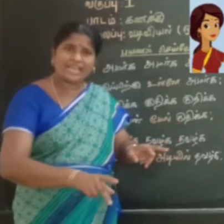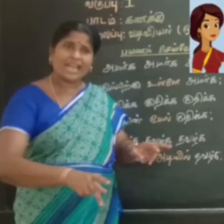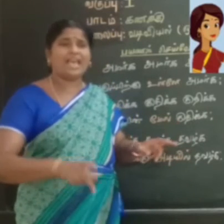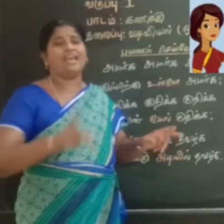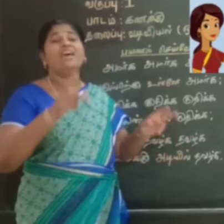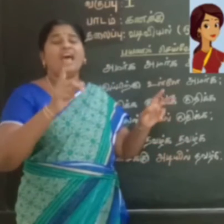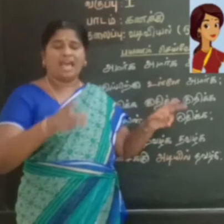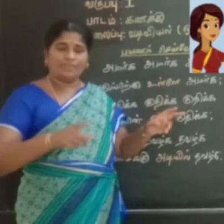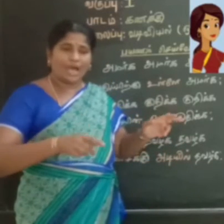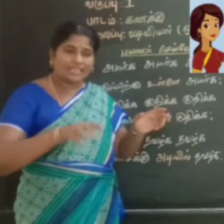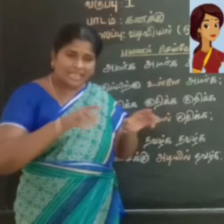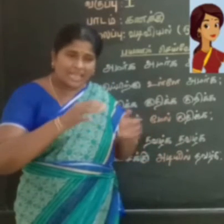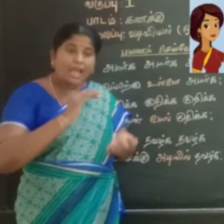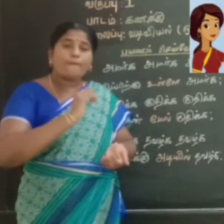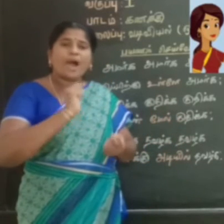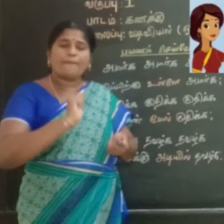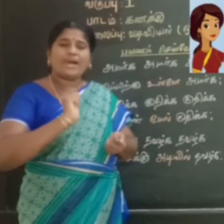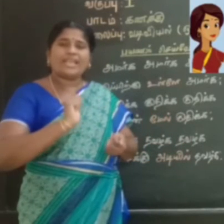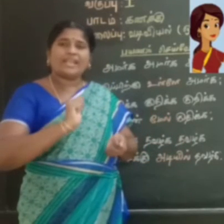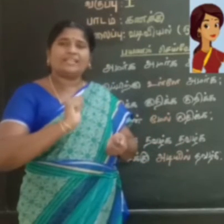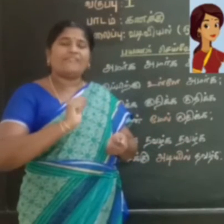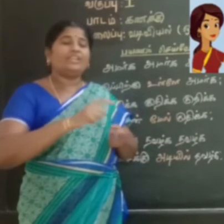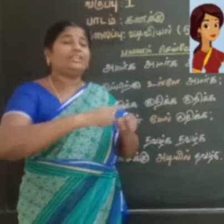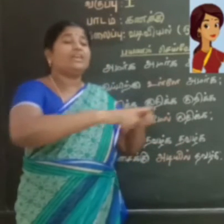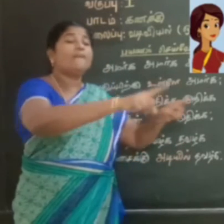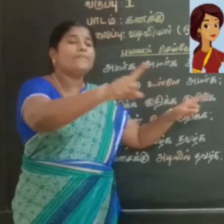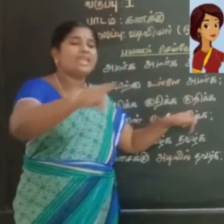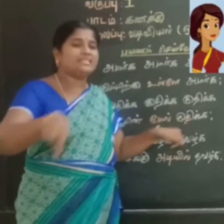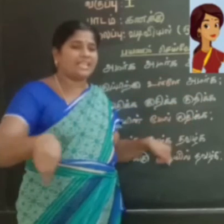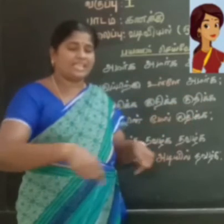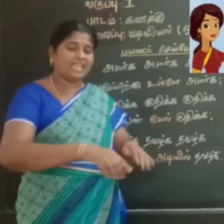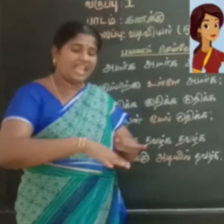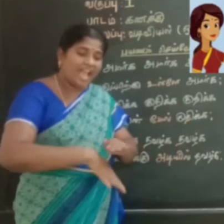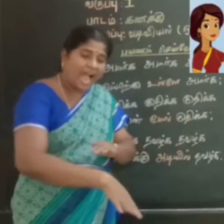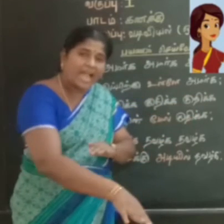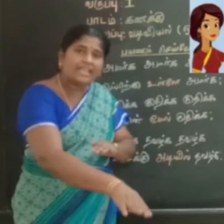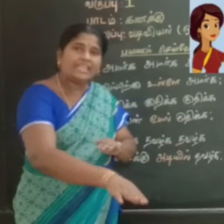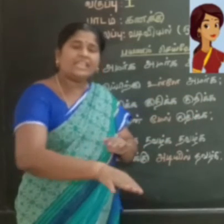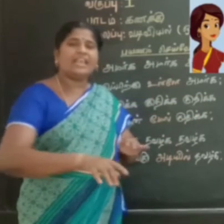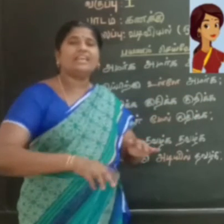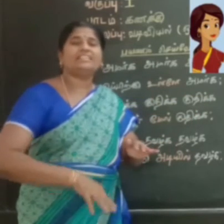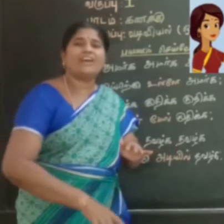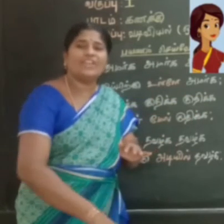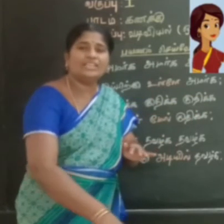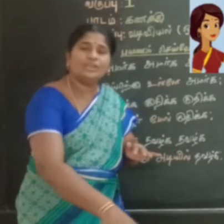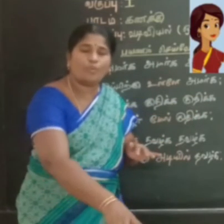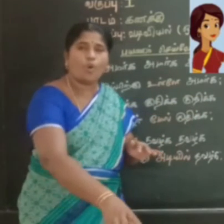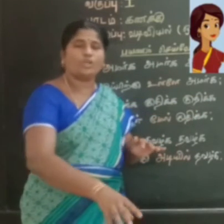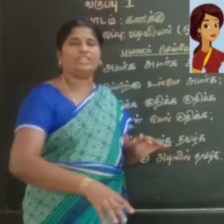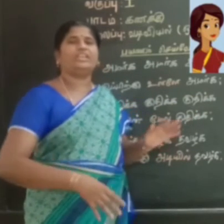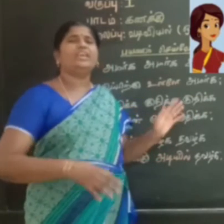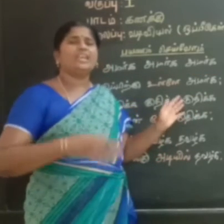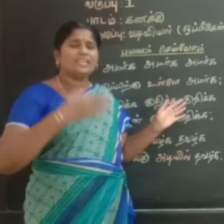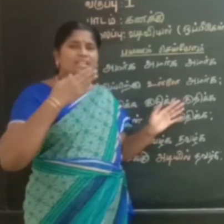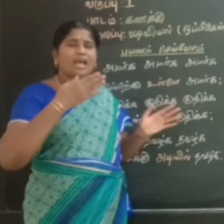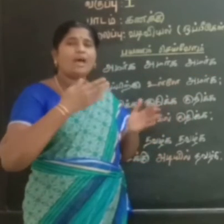என்ன? அது மாதிரி பாப்பா எங்க தவழ்ந்து? மேசைக்கு அடியில தவழ்ந்து போகுது. இந்த